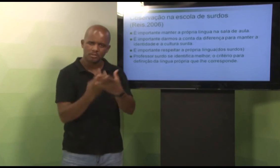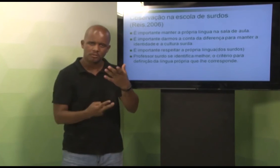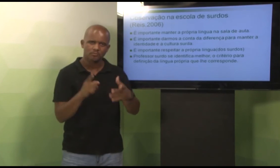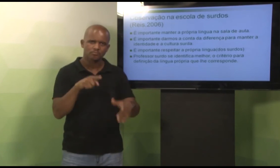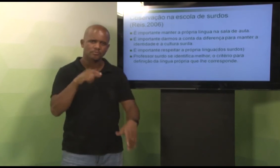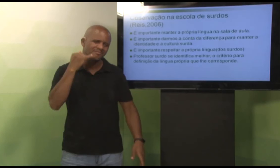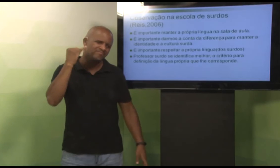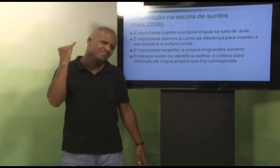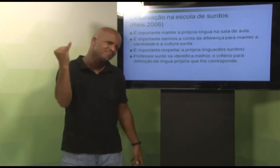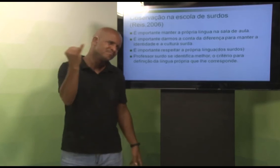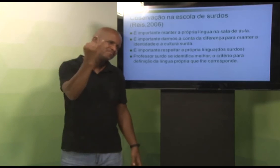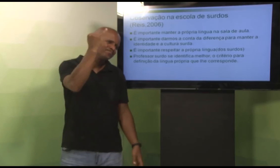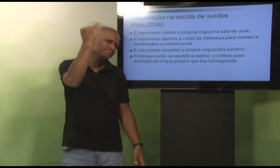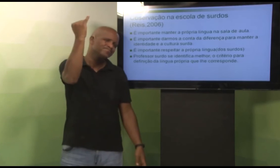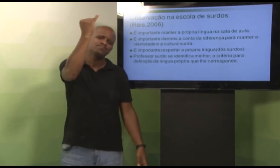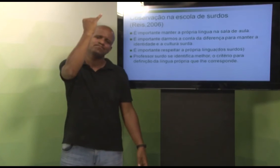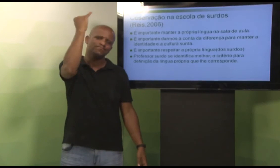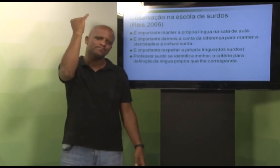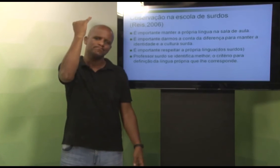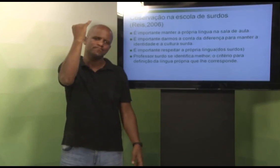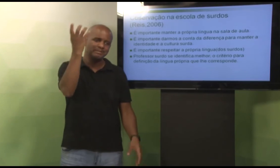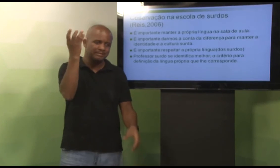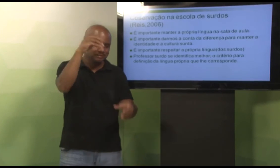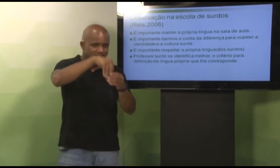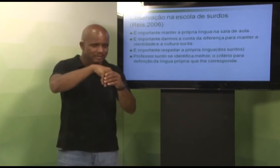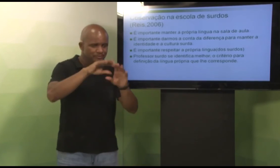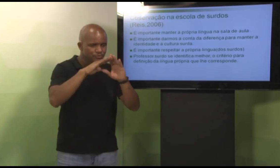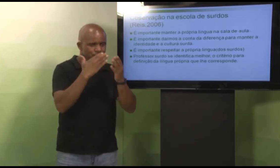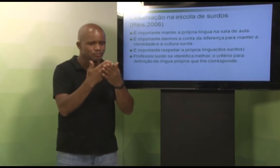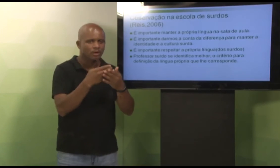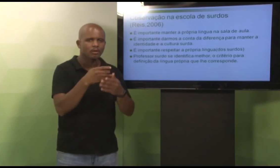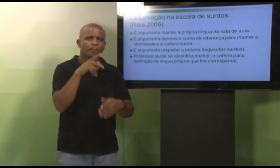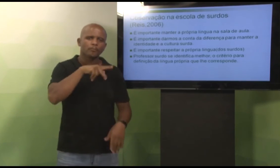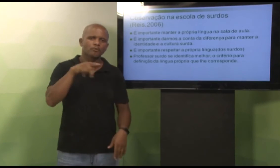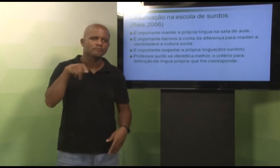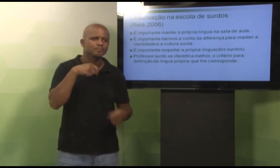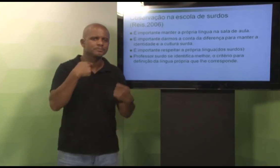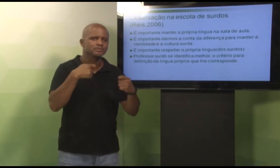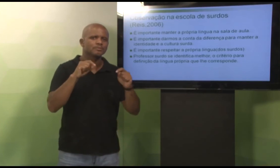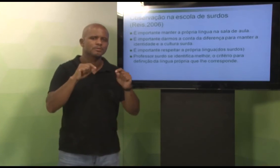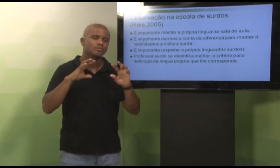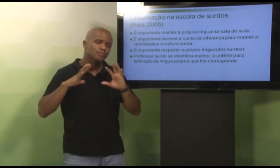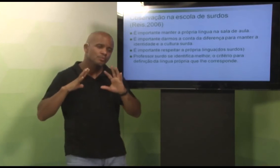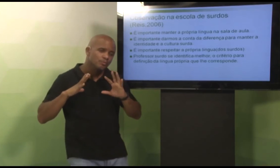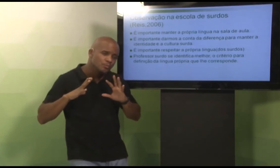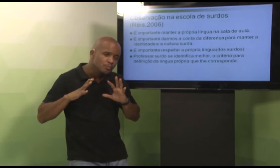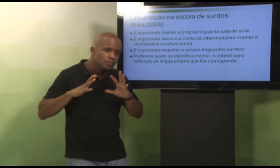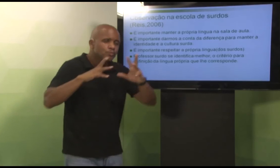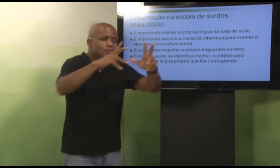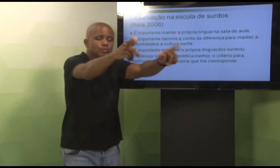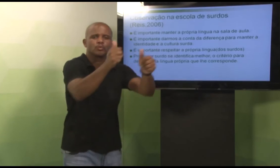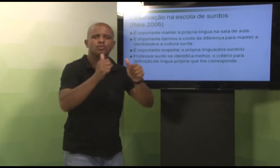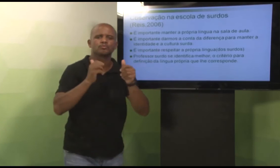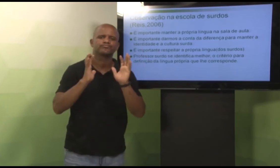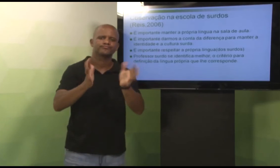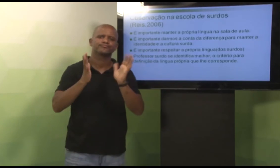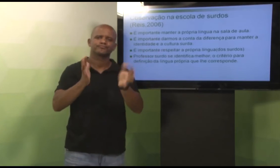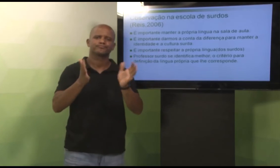Então, essa autora, Flaviane, ela mostrou que a escola bilíngue é de